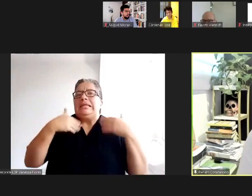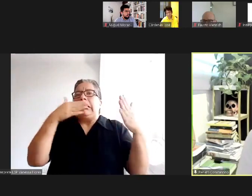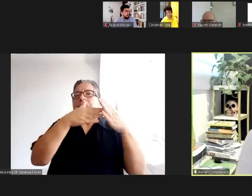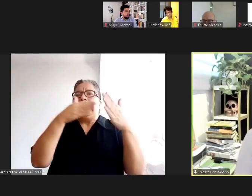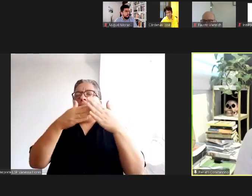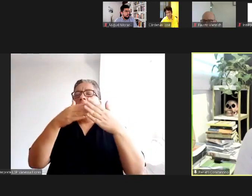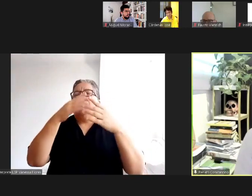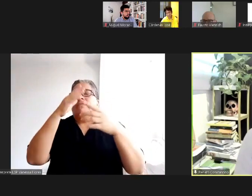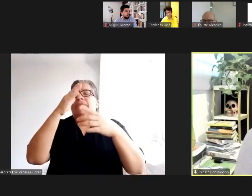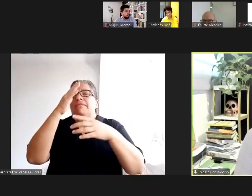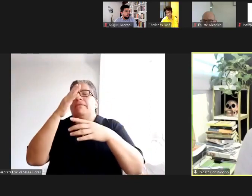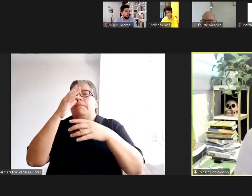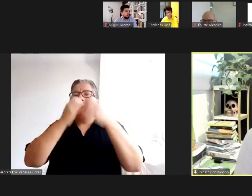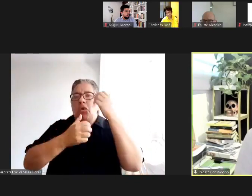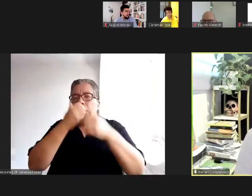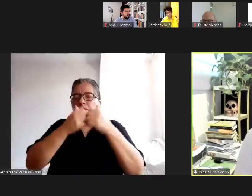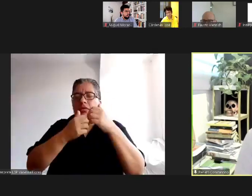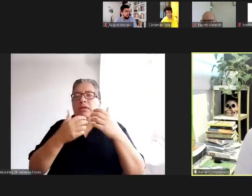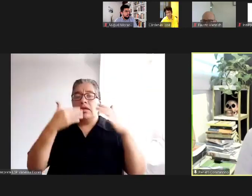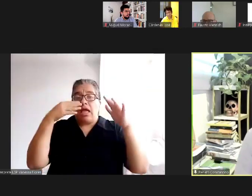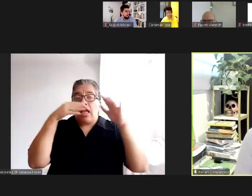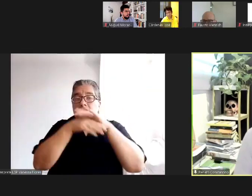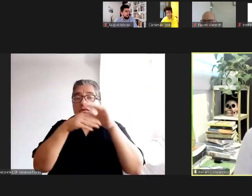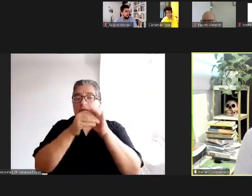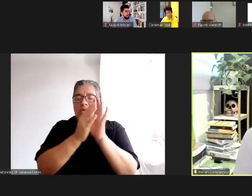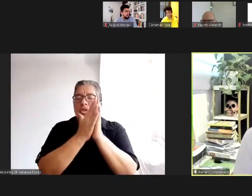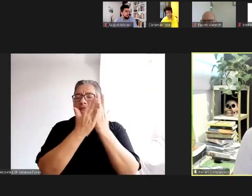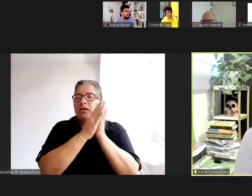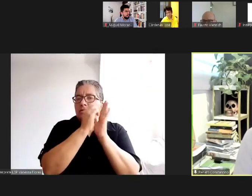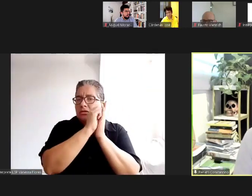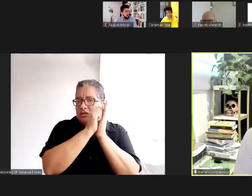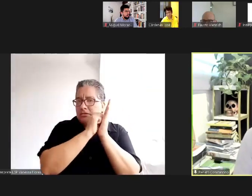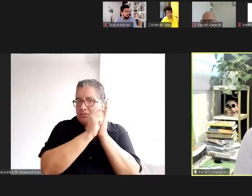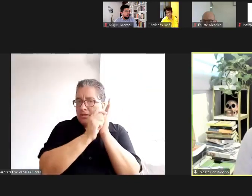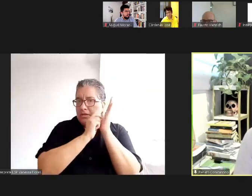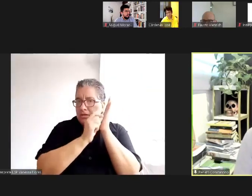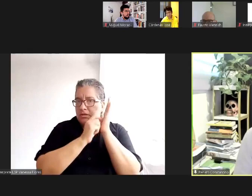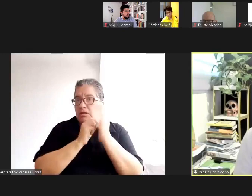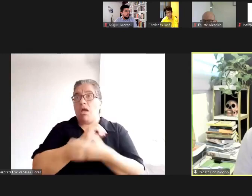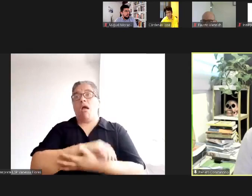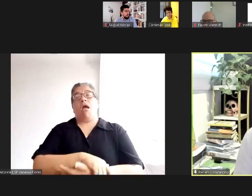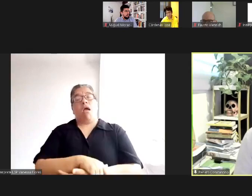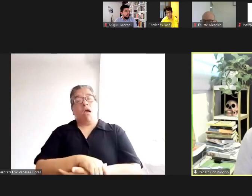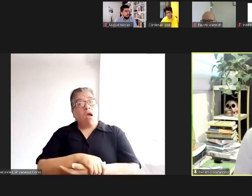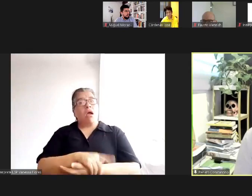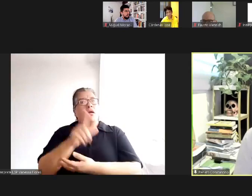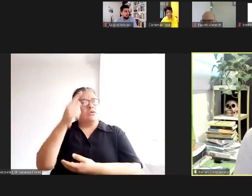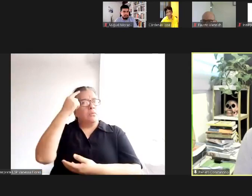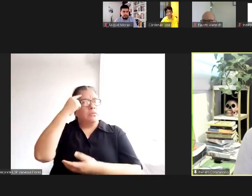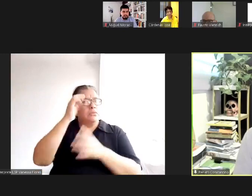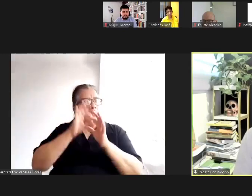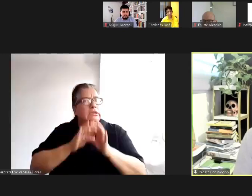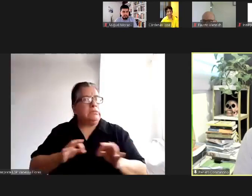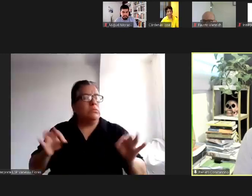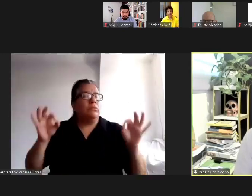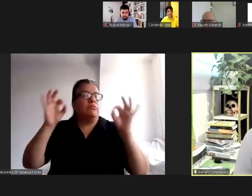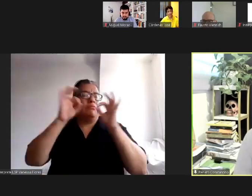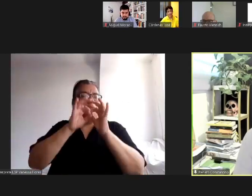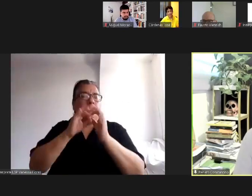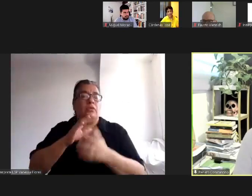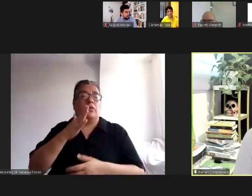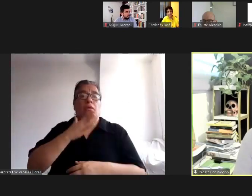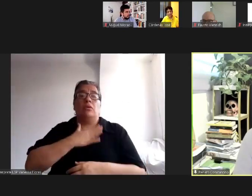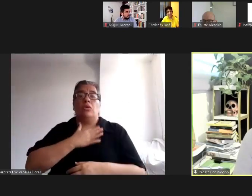impreso. Y esto me parece súper importante. En nuestra universidad tuvimos un caso, por ejemplo, de un chico que tenía